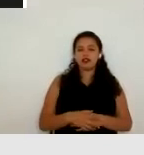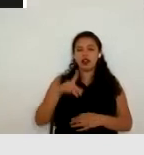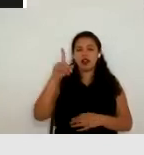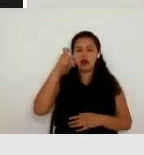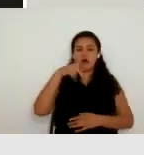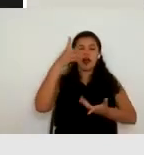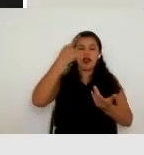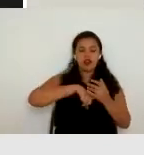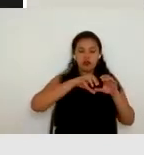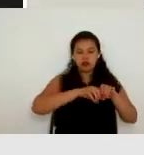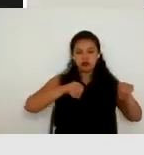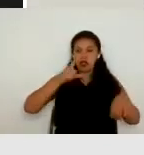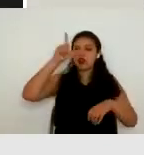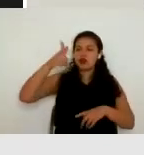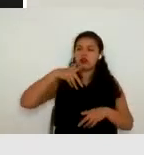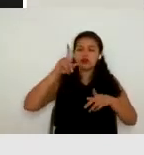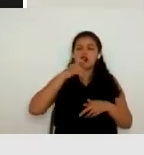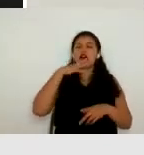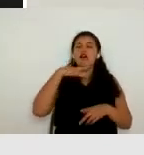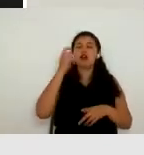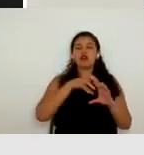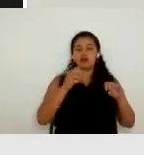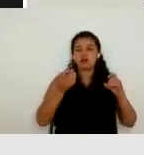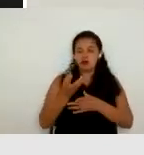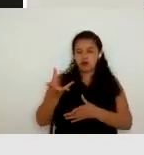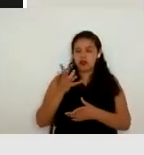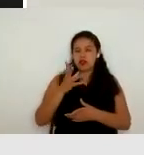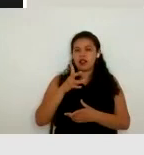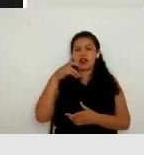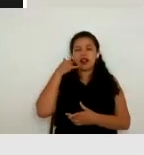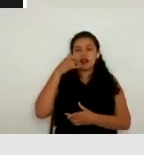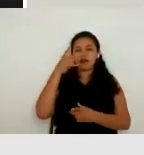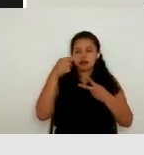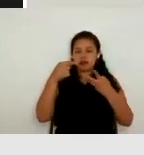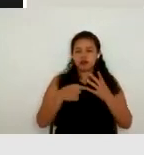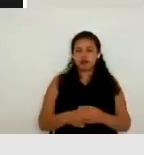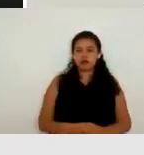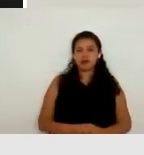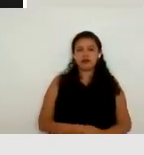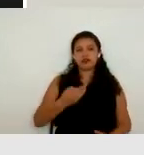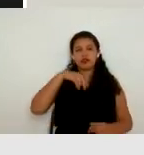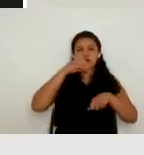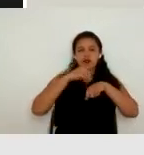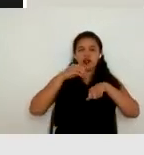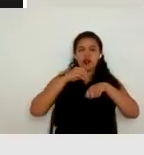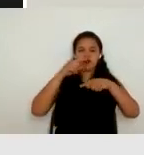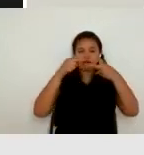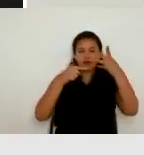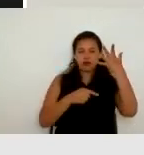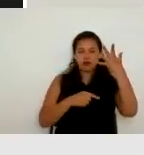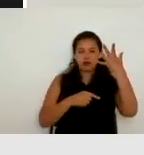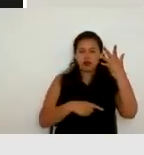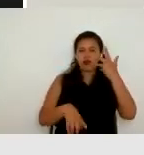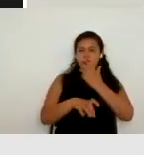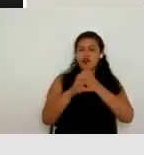vivienda la luz según majes teléfono etcétera agregamos otros reactivos complementarios